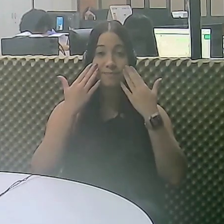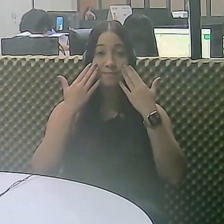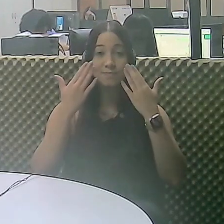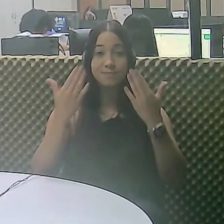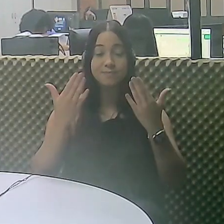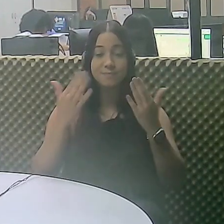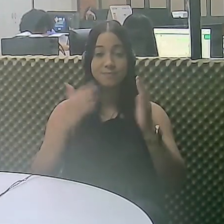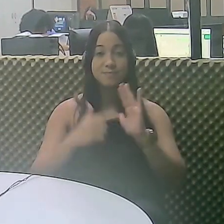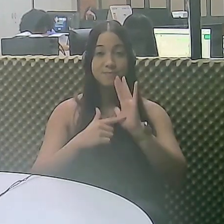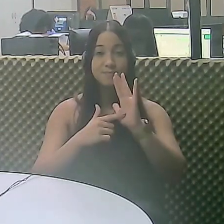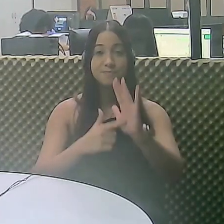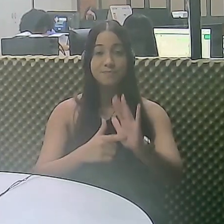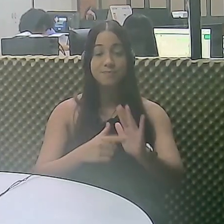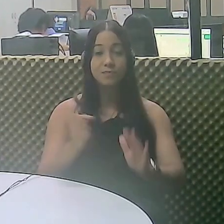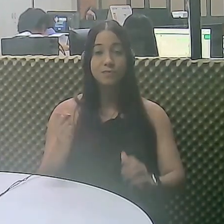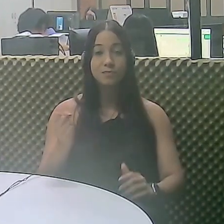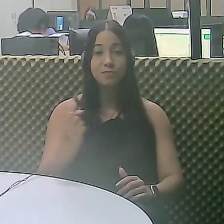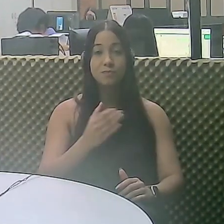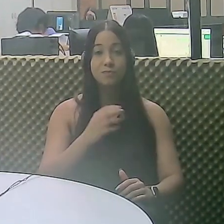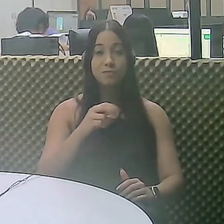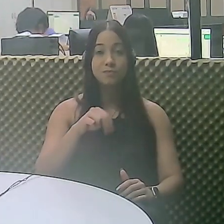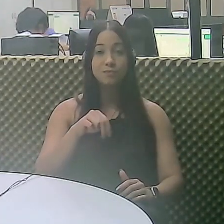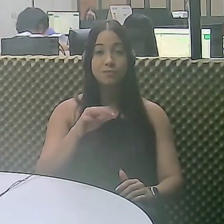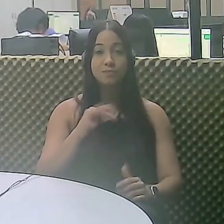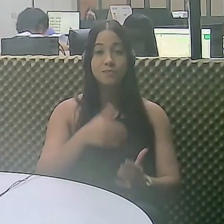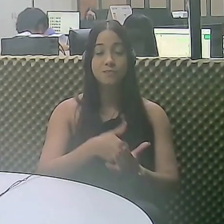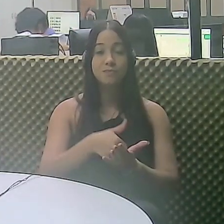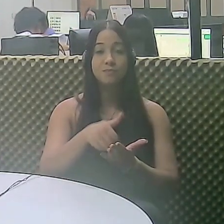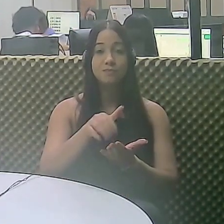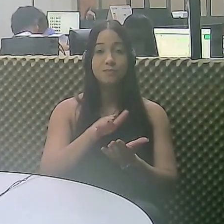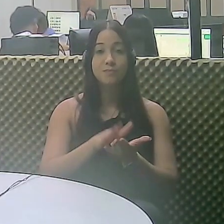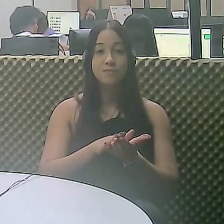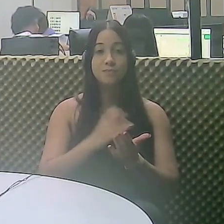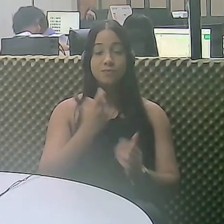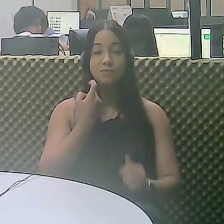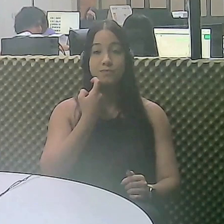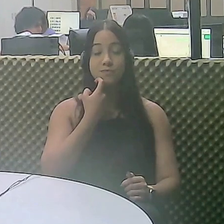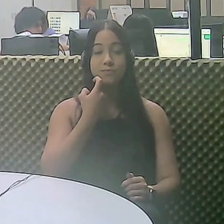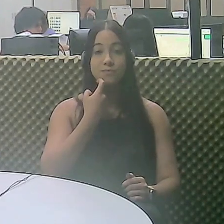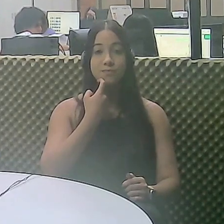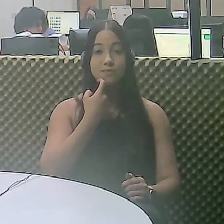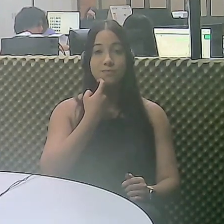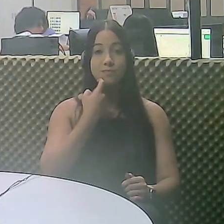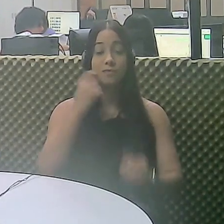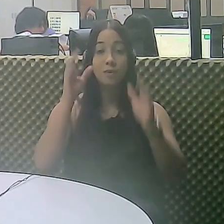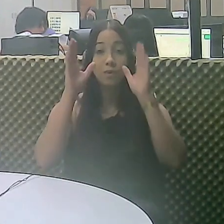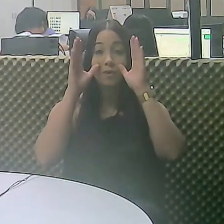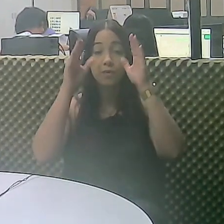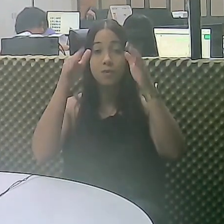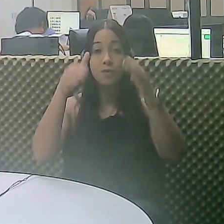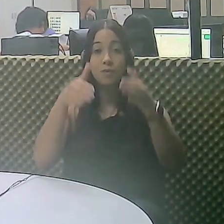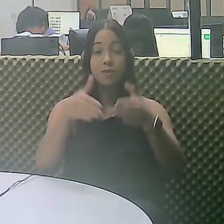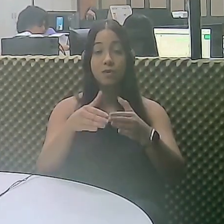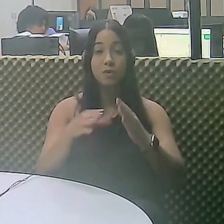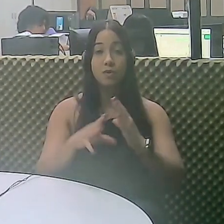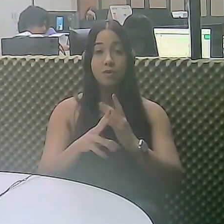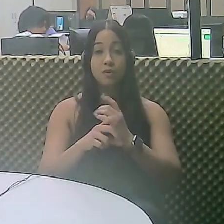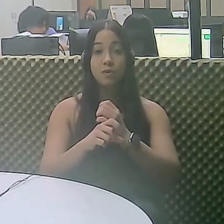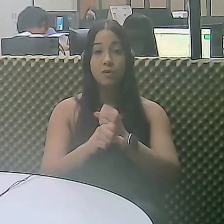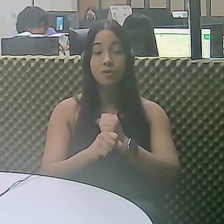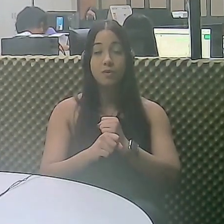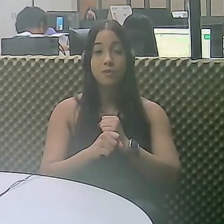técnica sobre a nova nota fiscal de serviços eletrônica nesta sexta-feira voltada para contadores e